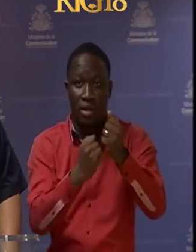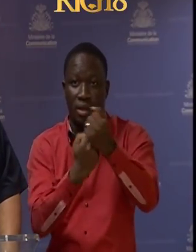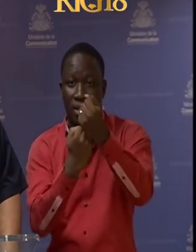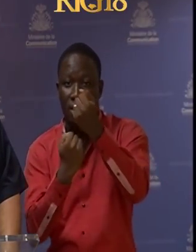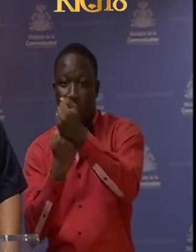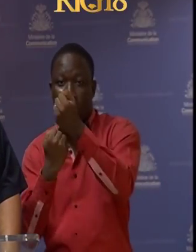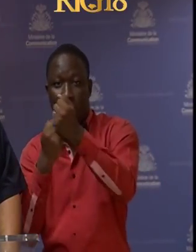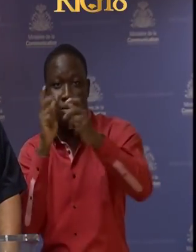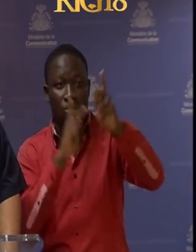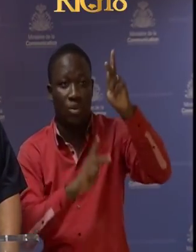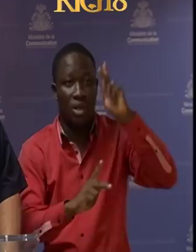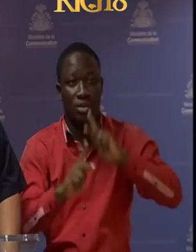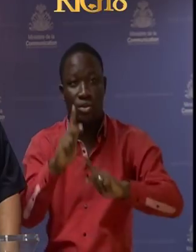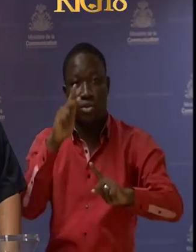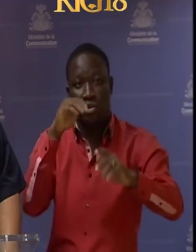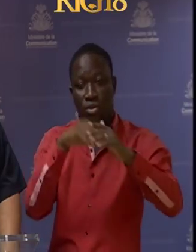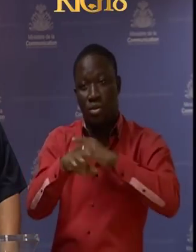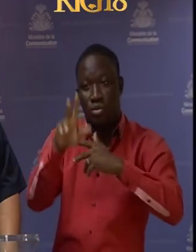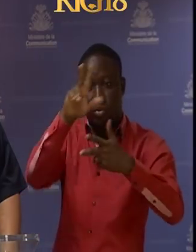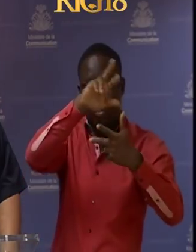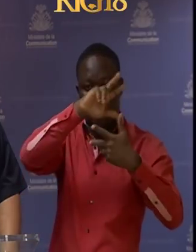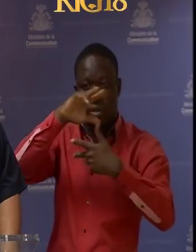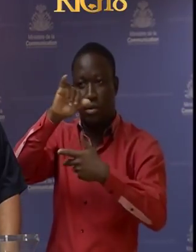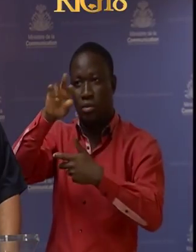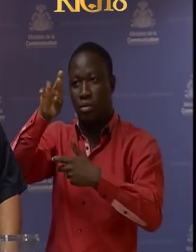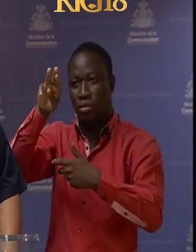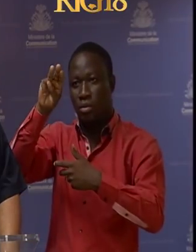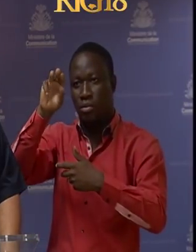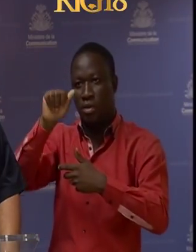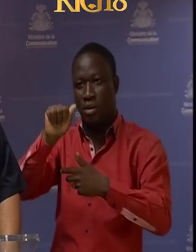le cadre passage cyclone Irma.